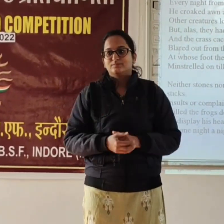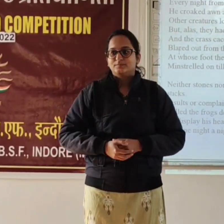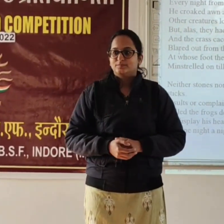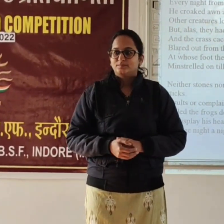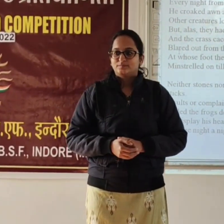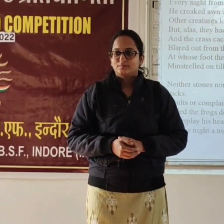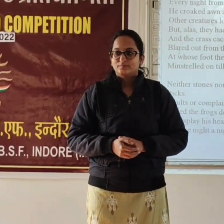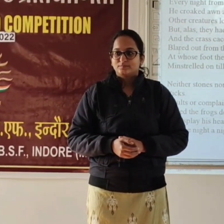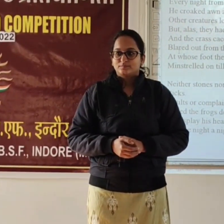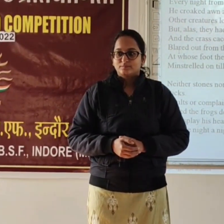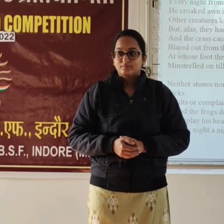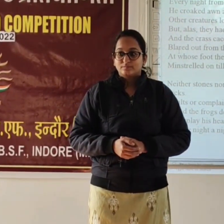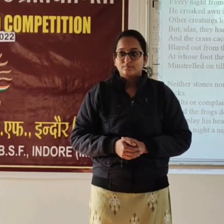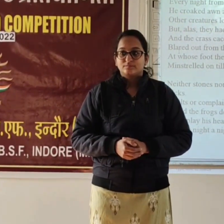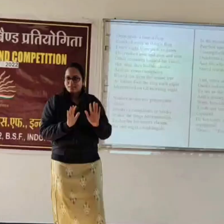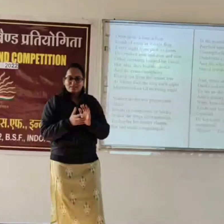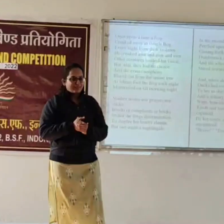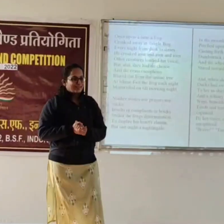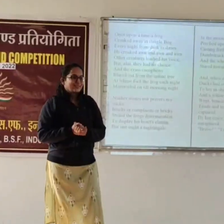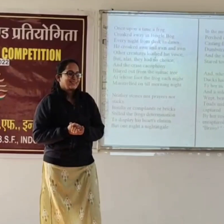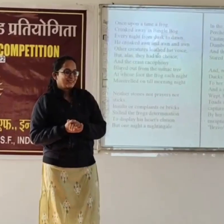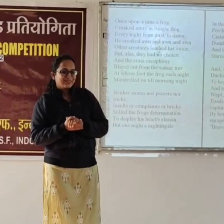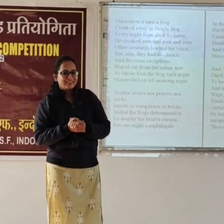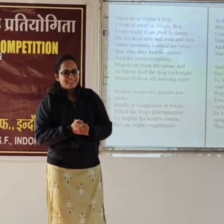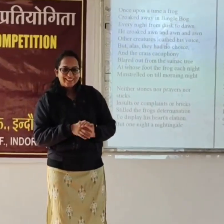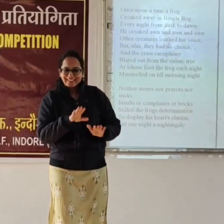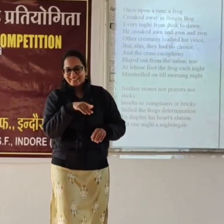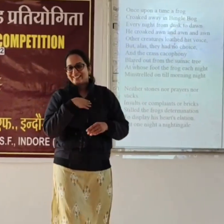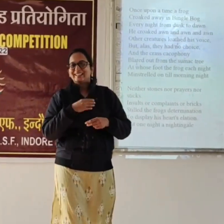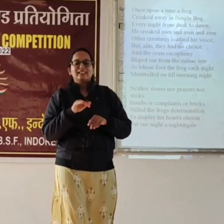और खरगोश जिसे तेज चलने के बाद